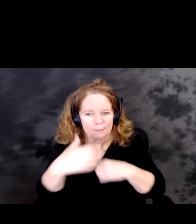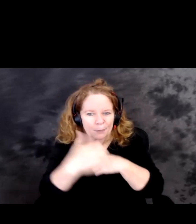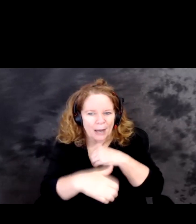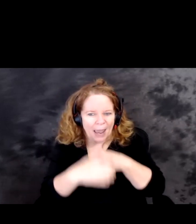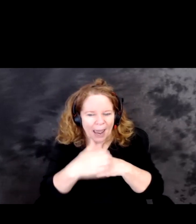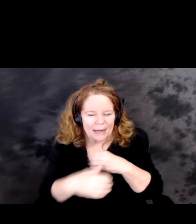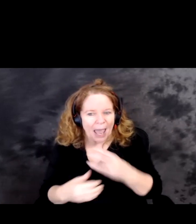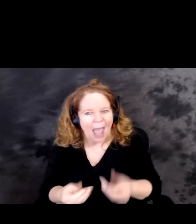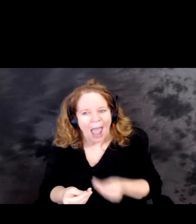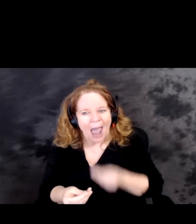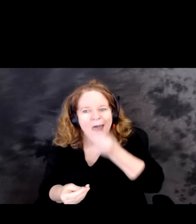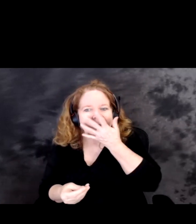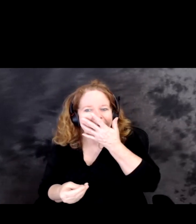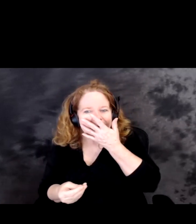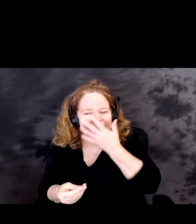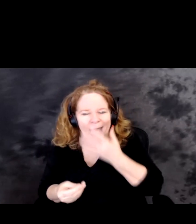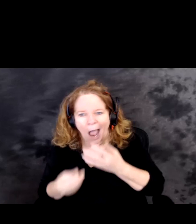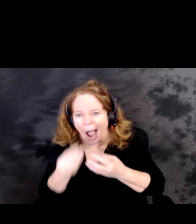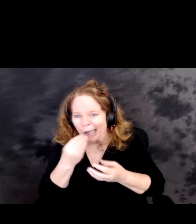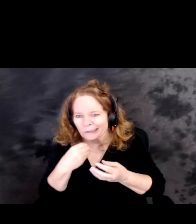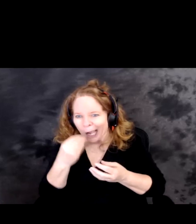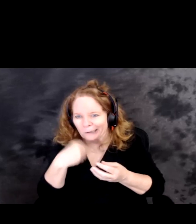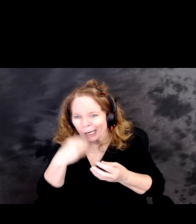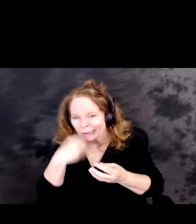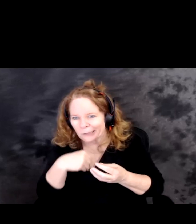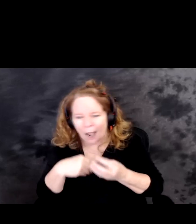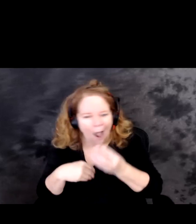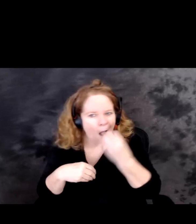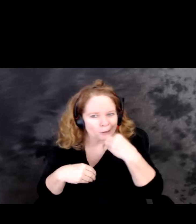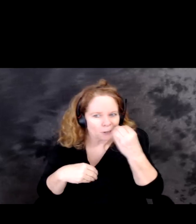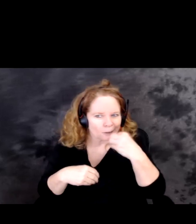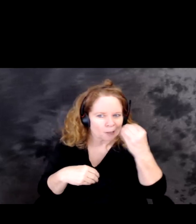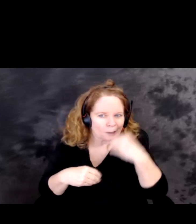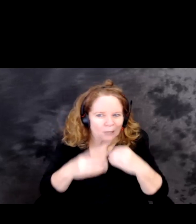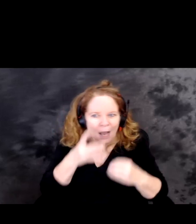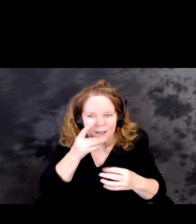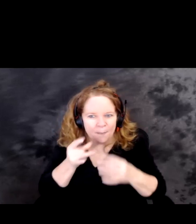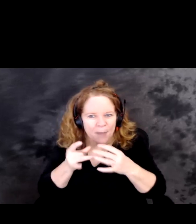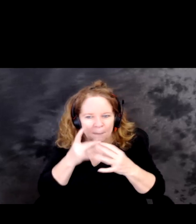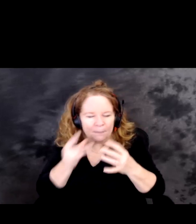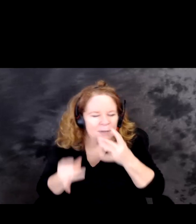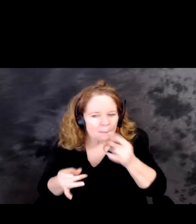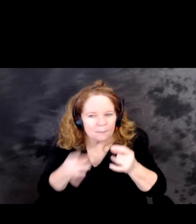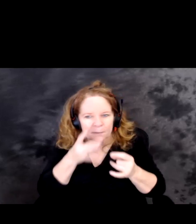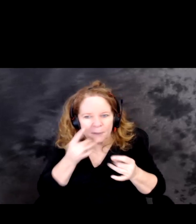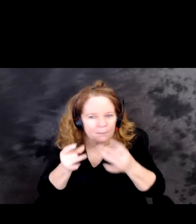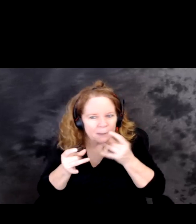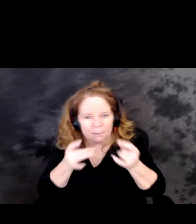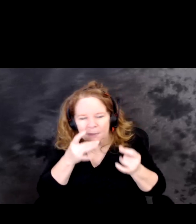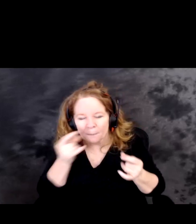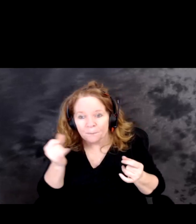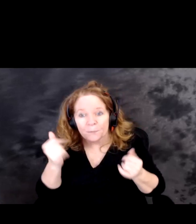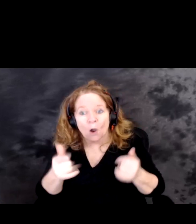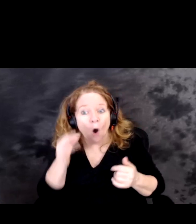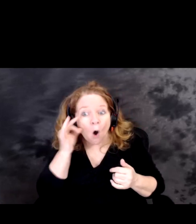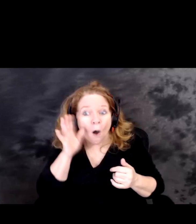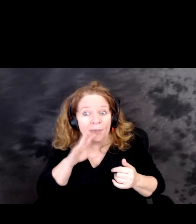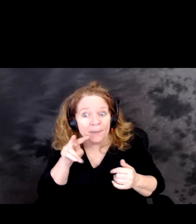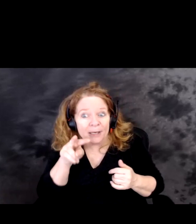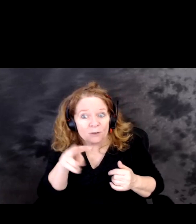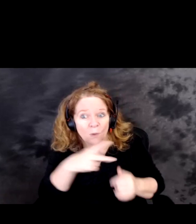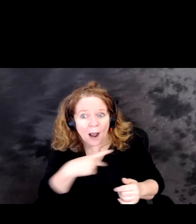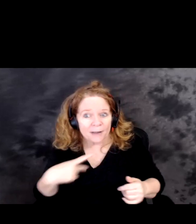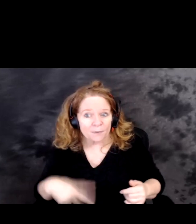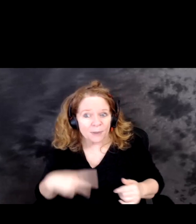Y después pusieron una cucharada de miel en una rebanada de pan y se la comieron. ¡Yum, yum, yum, yum! Todas las